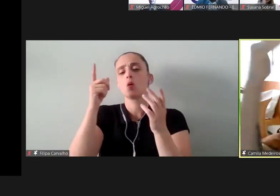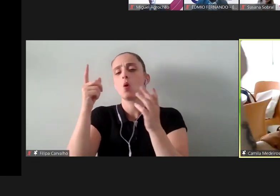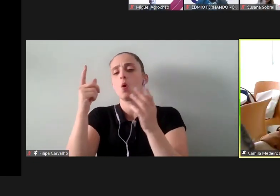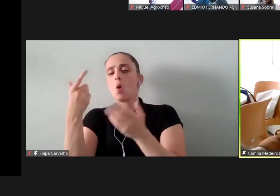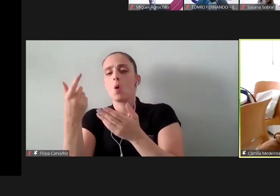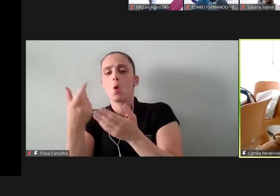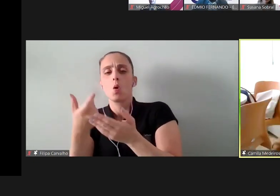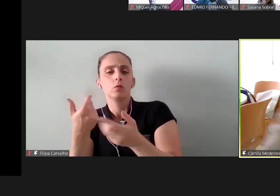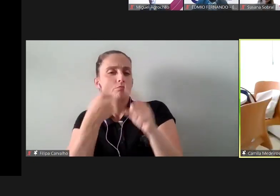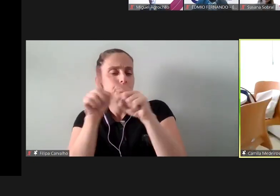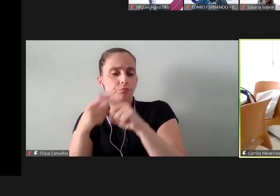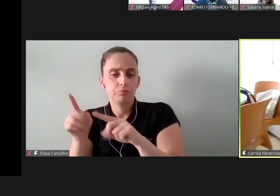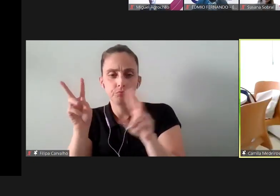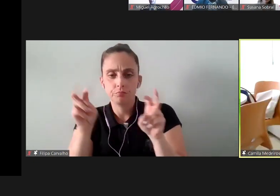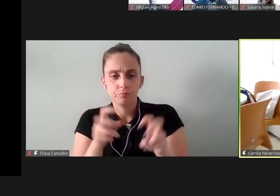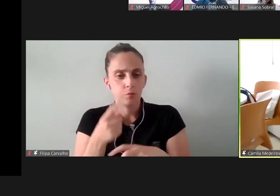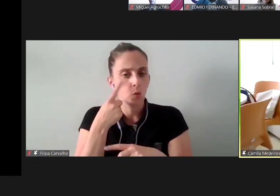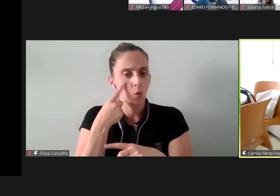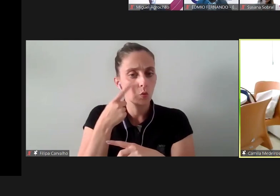pode